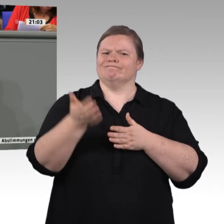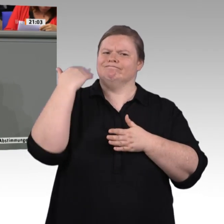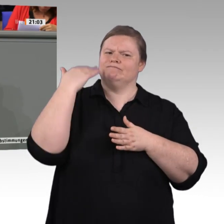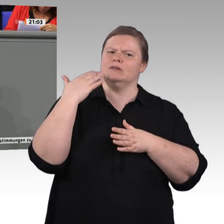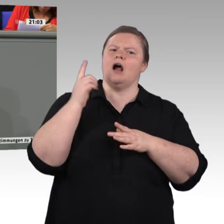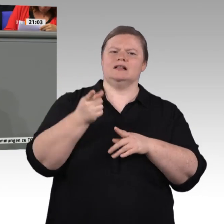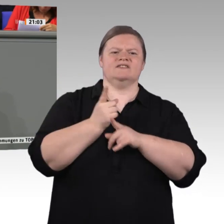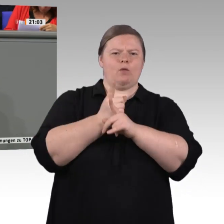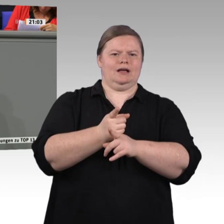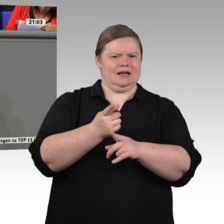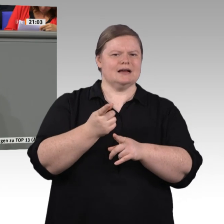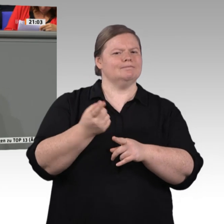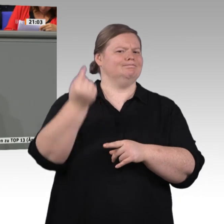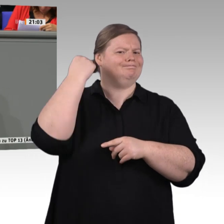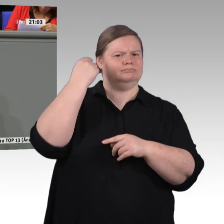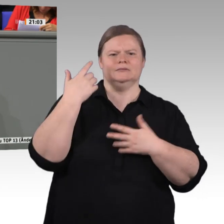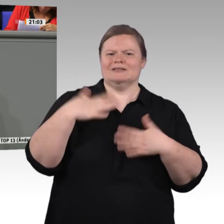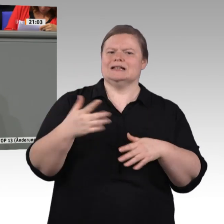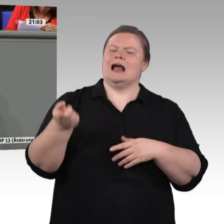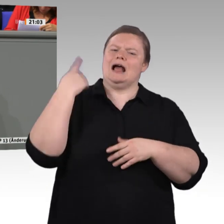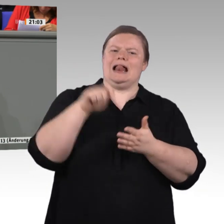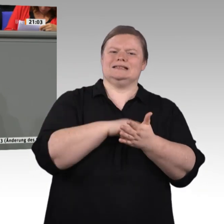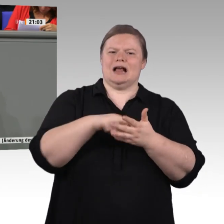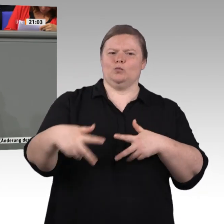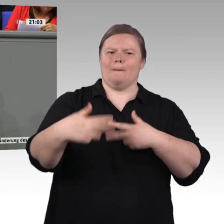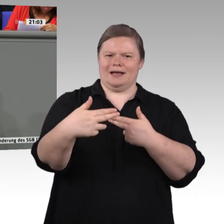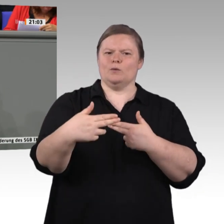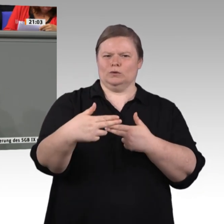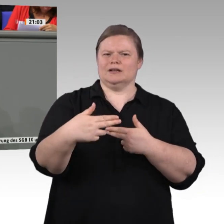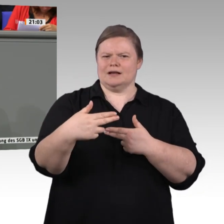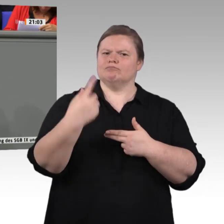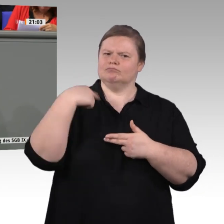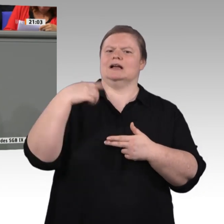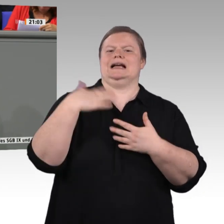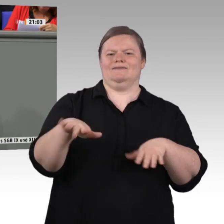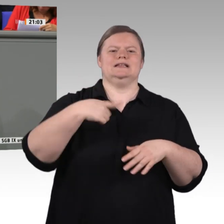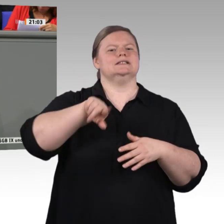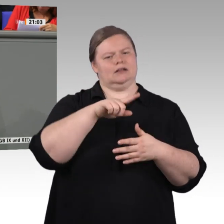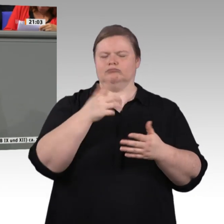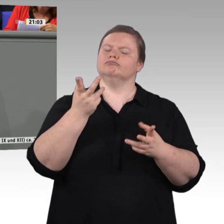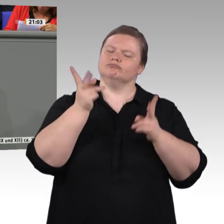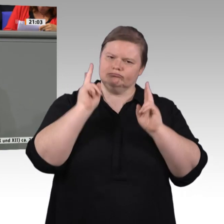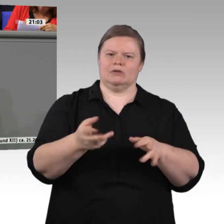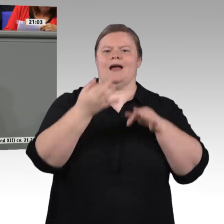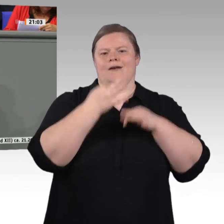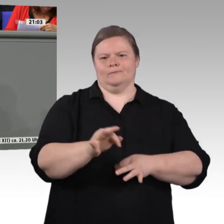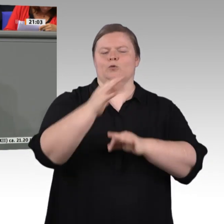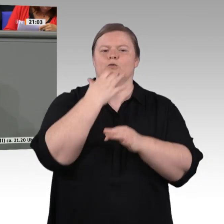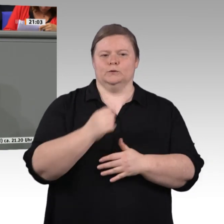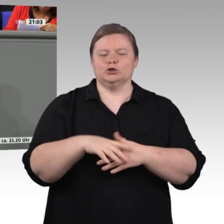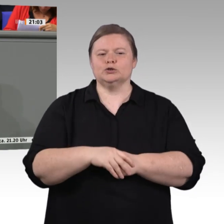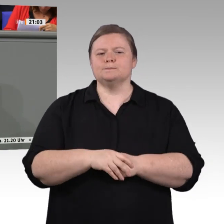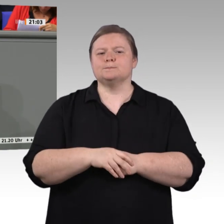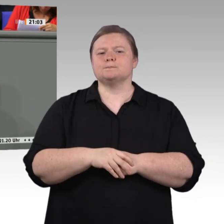wir in der letzten Legislaturperiode gestemmt und verabschiedet haben, immer natürlich mal sein kann und leider Gottes eingetreten